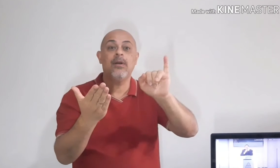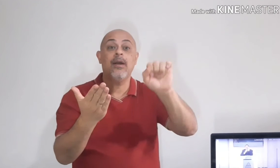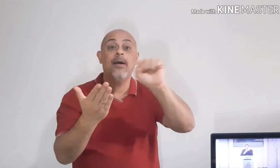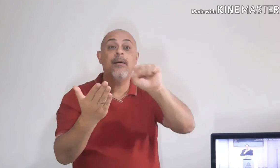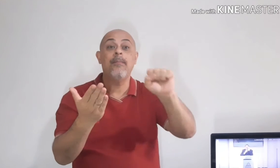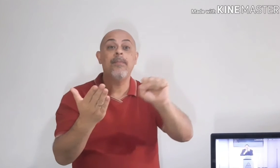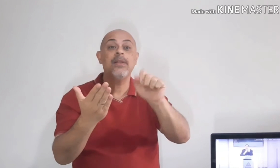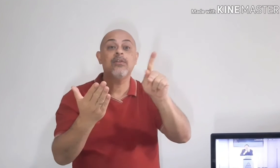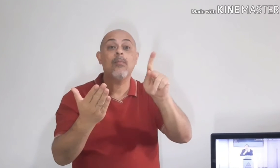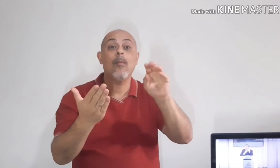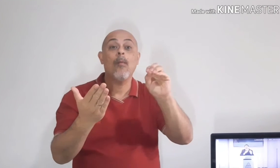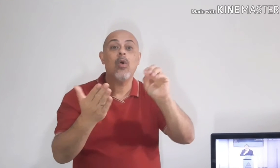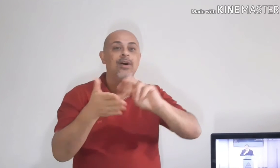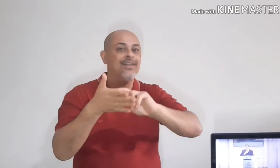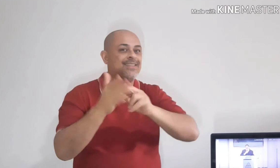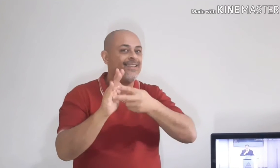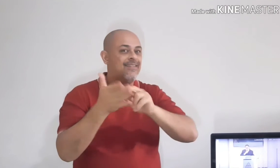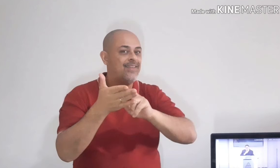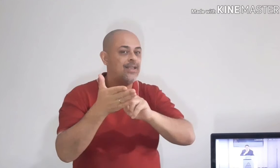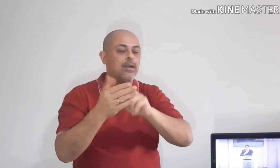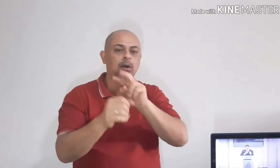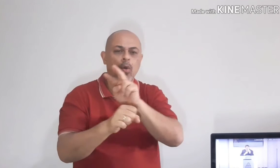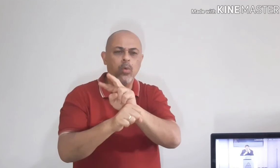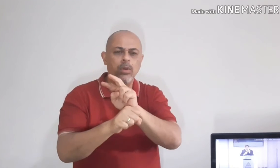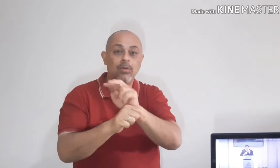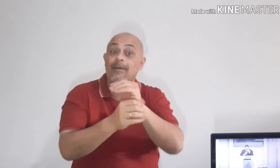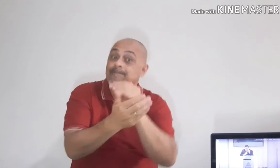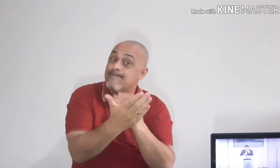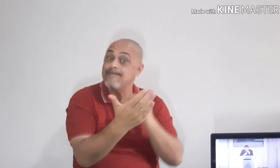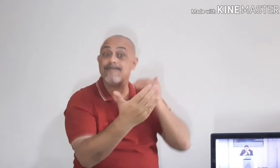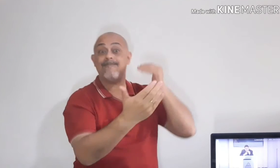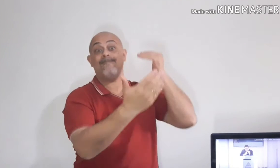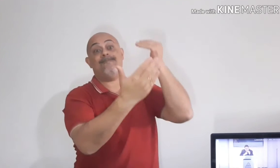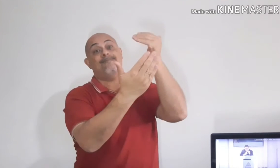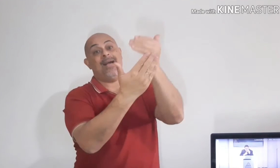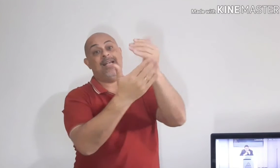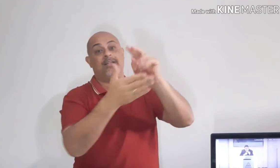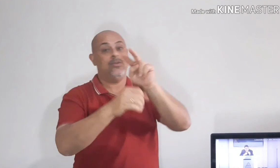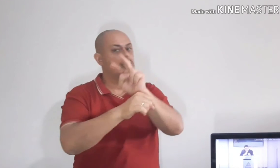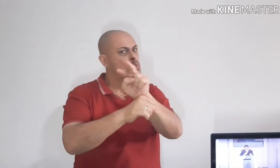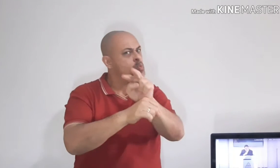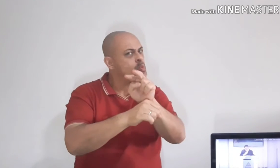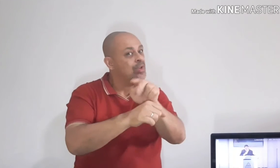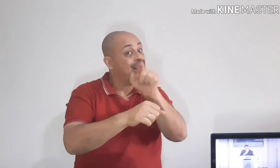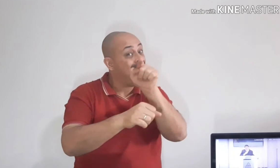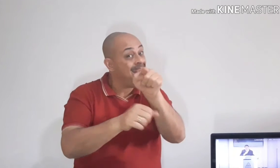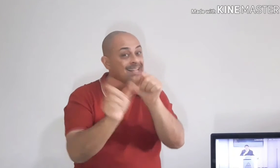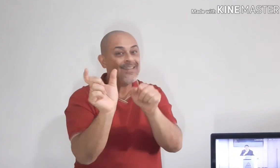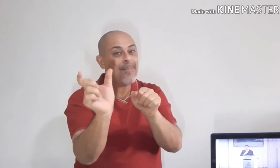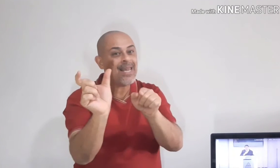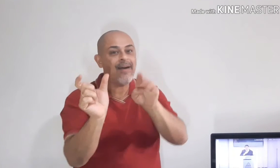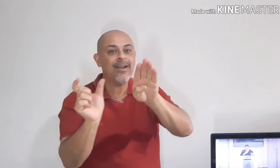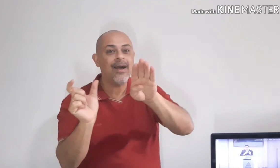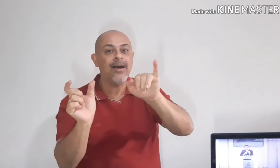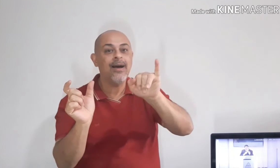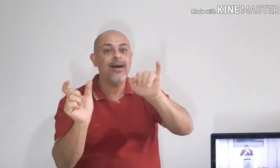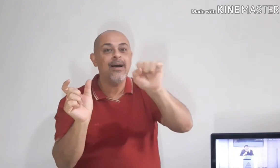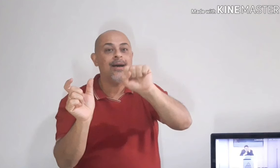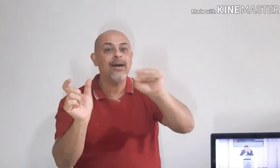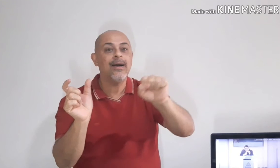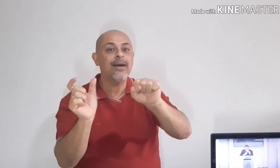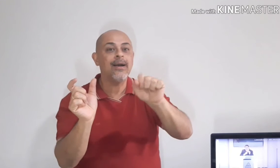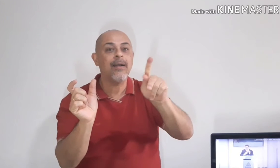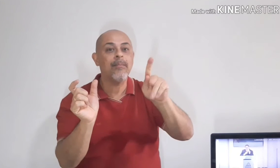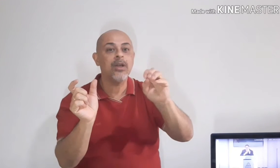Procura conhecer o estado das suas ovelhas. Ele está olhando zelosamente para as suas ovelhas e